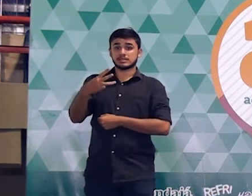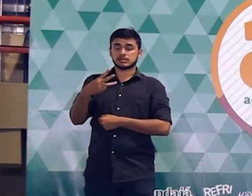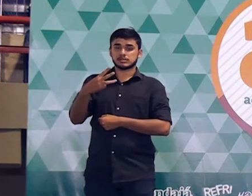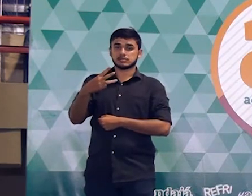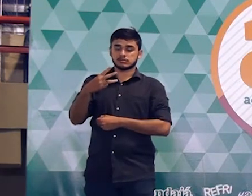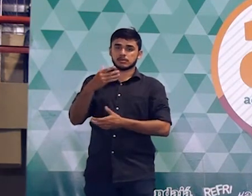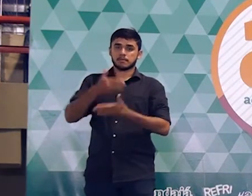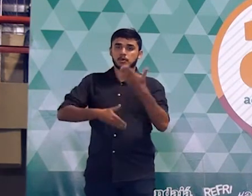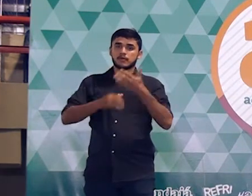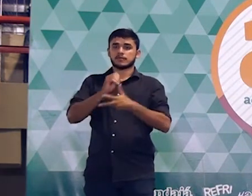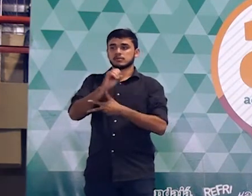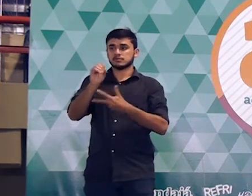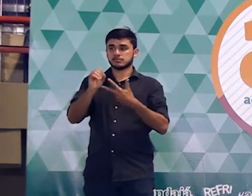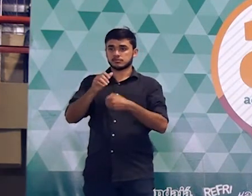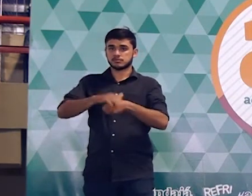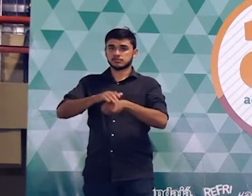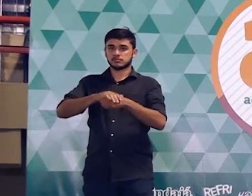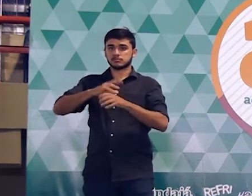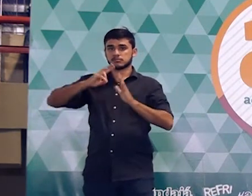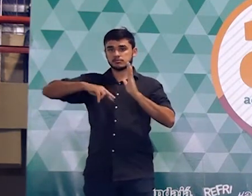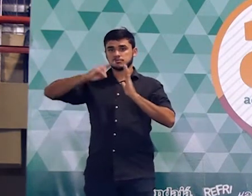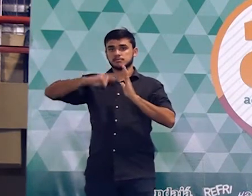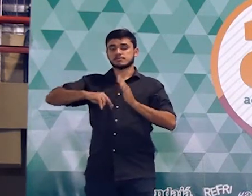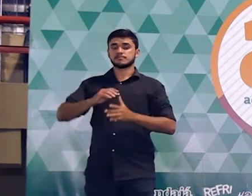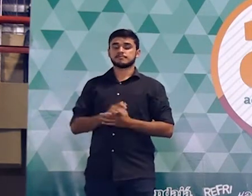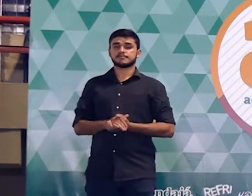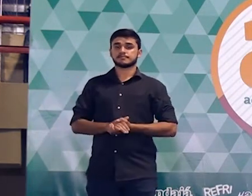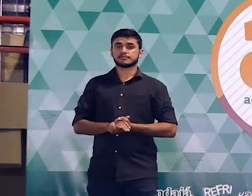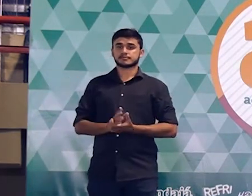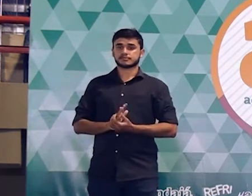Dá uma olhadinha nessa aí. Um minuto. Faz a leitura que eu vou começar com vocês, tá?